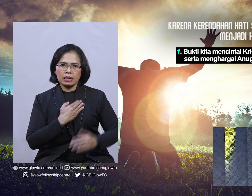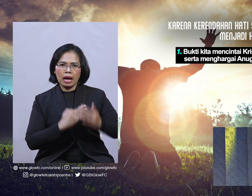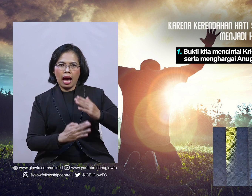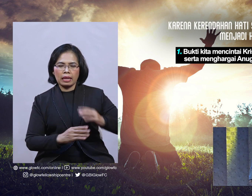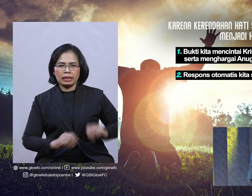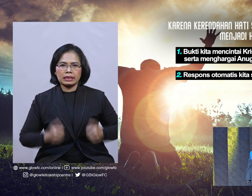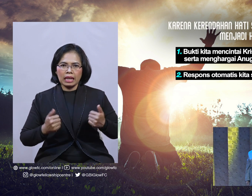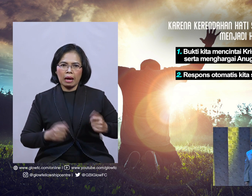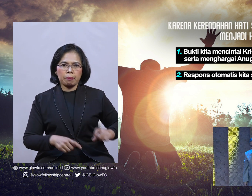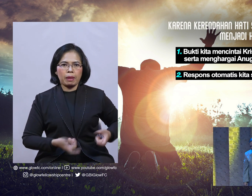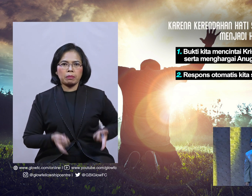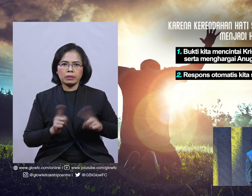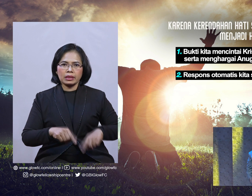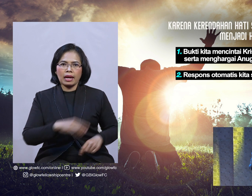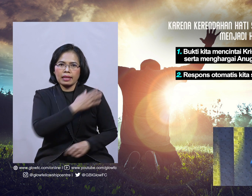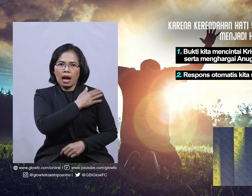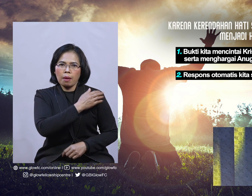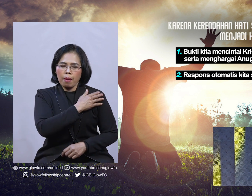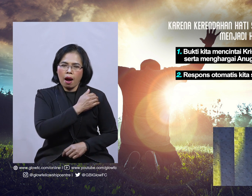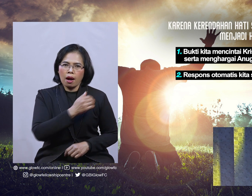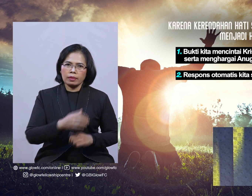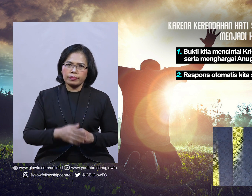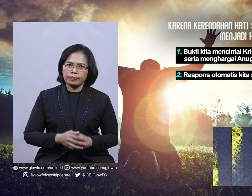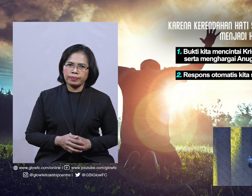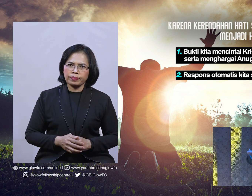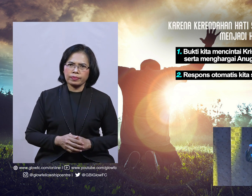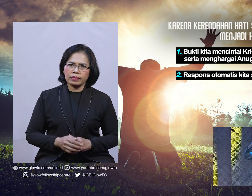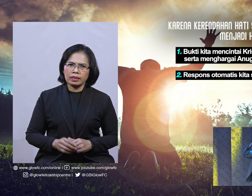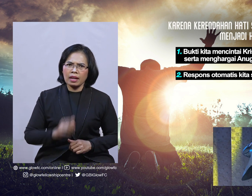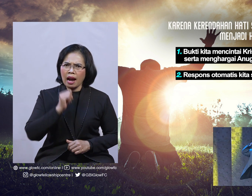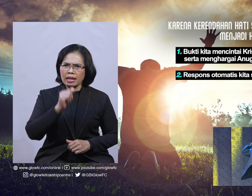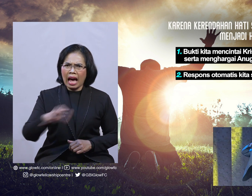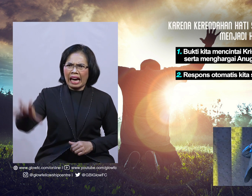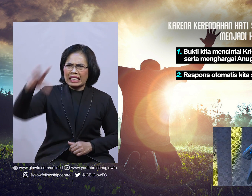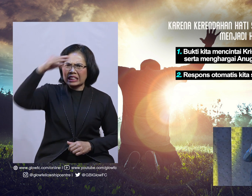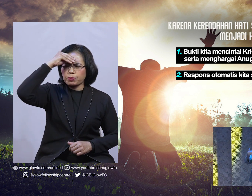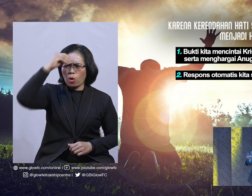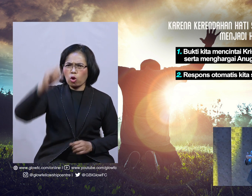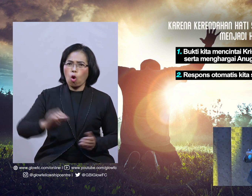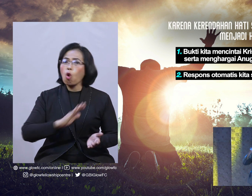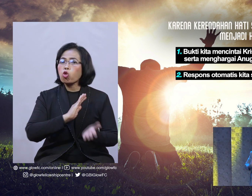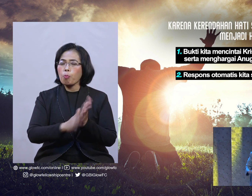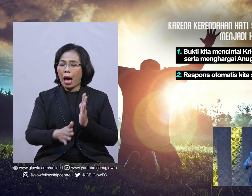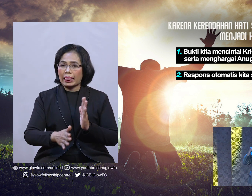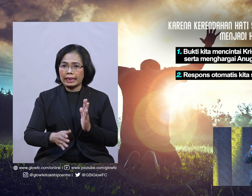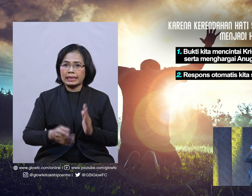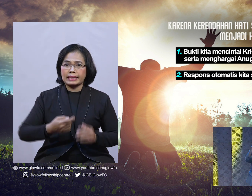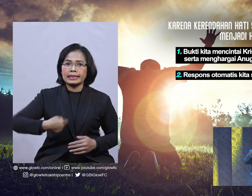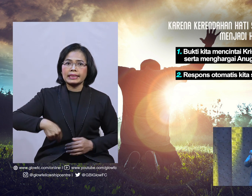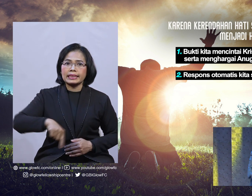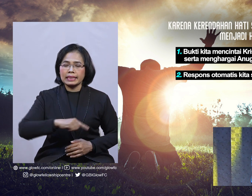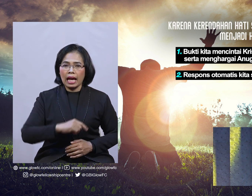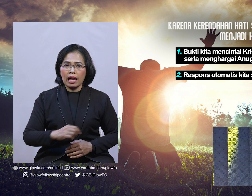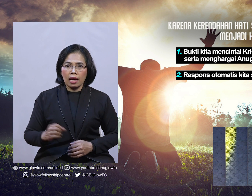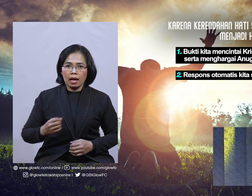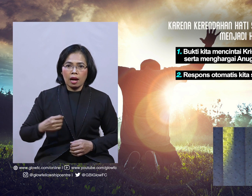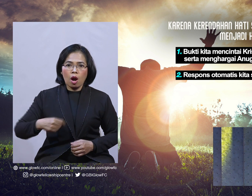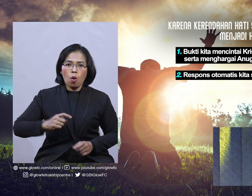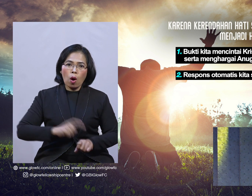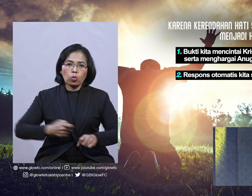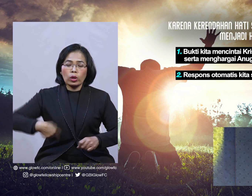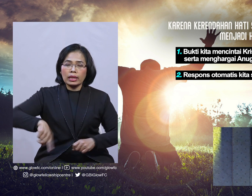kesiapan memilih Hambala kemutlakan Karena hati saya kasih apa menghamba adalah respons otomatis kita ketika kita sadar siapa diri